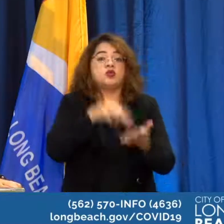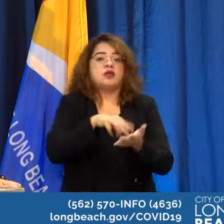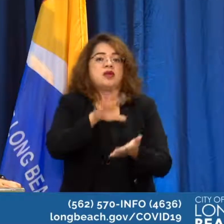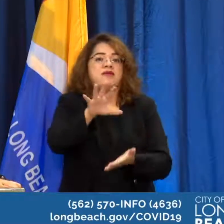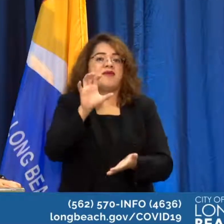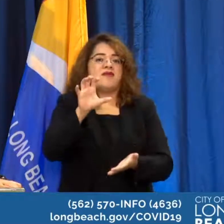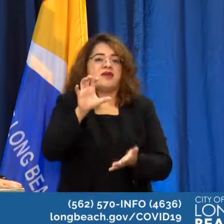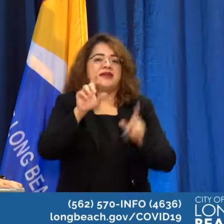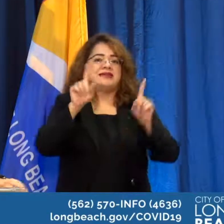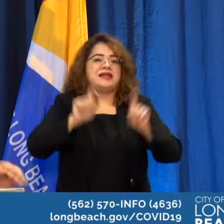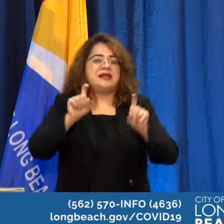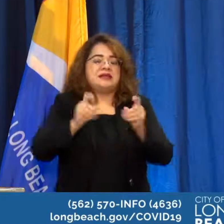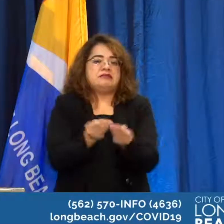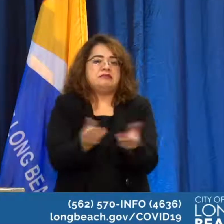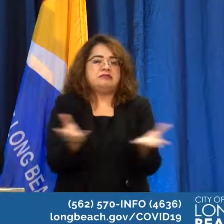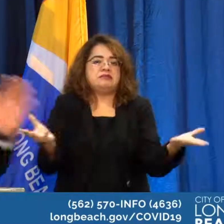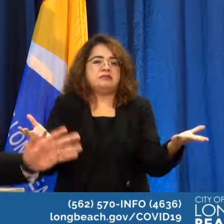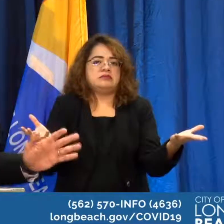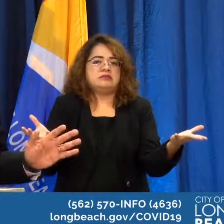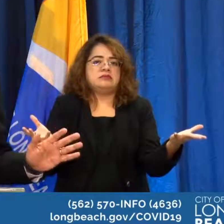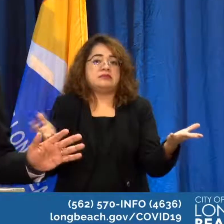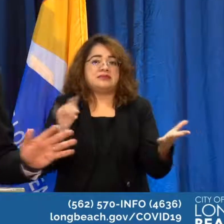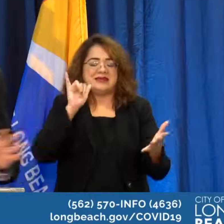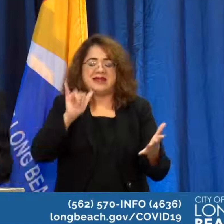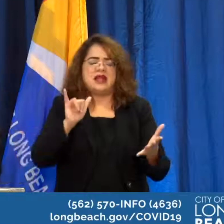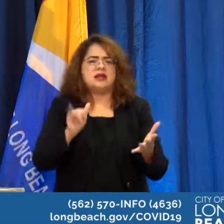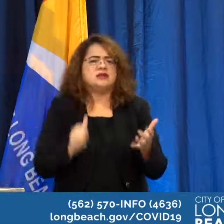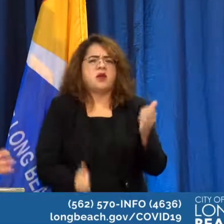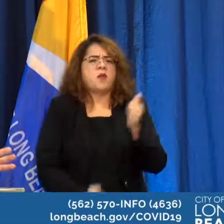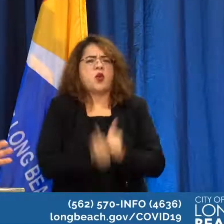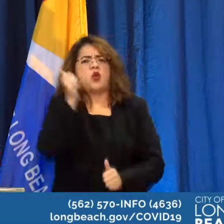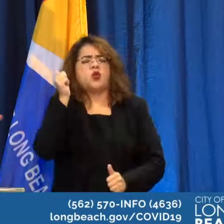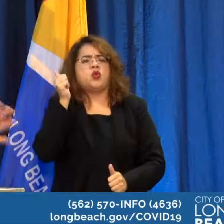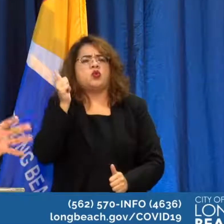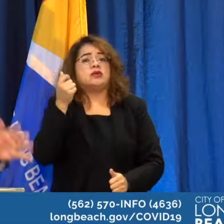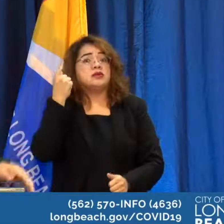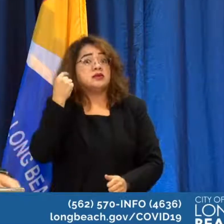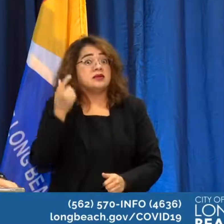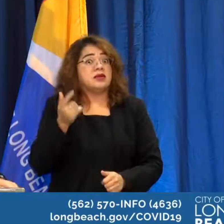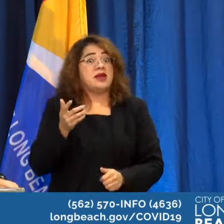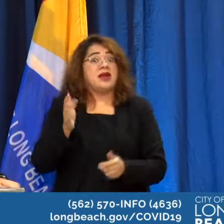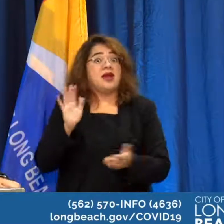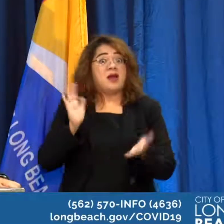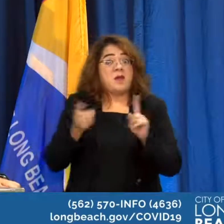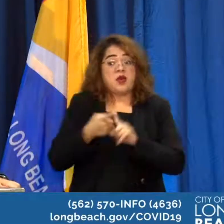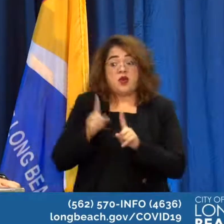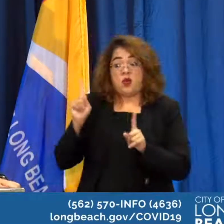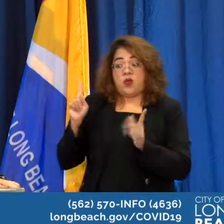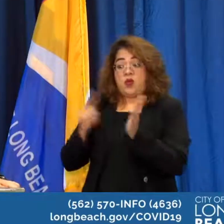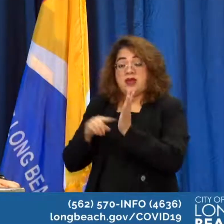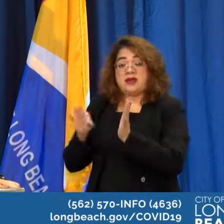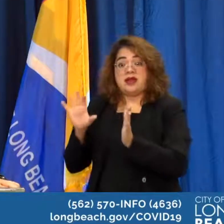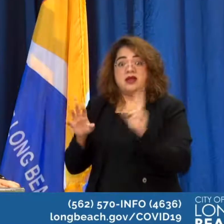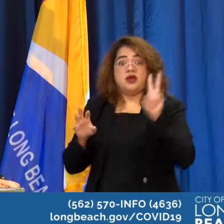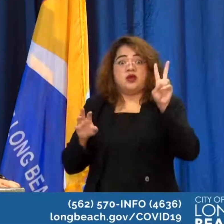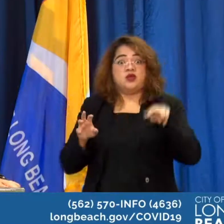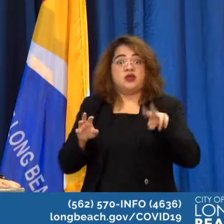2,500 exámenes de COVID. So, los más que hemos hecho desde que empezó esta pandemia, y eso es algo también